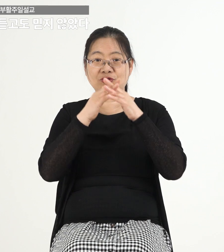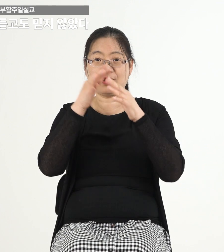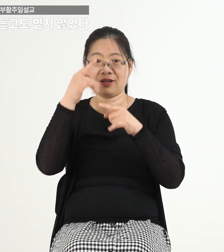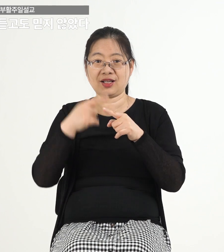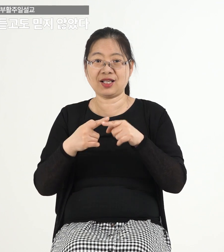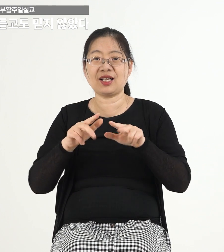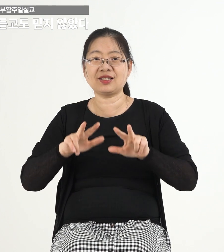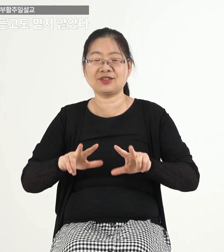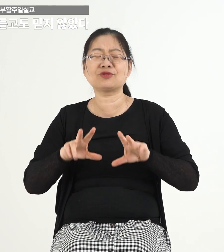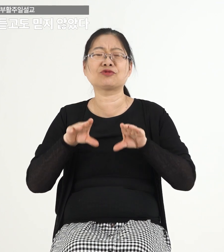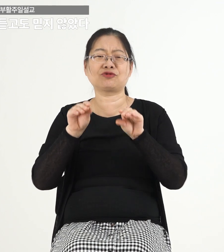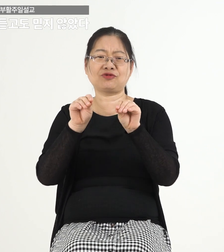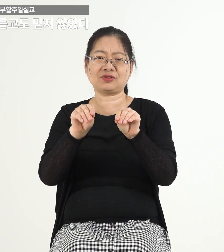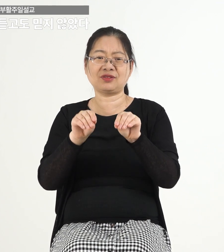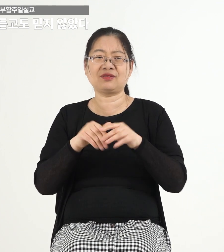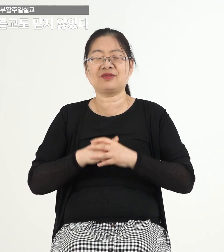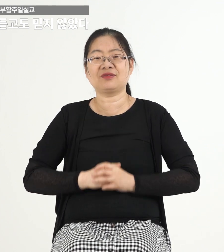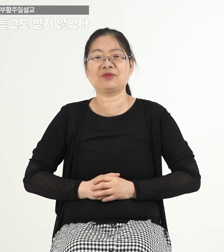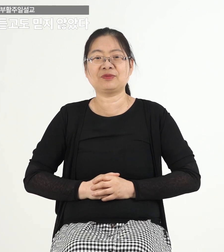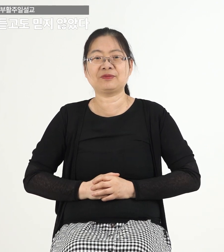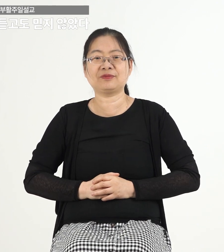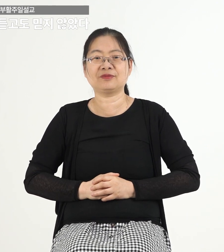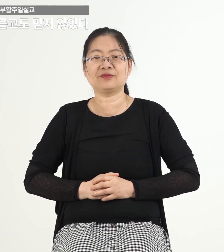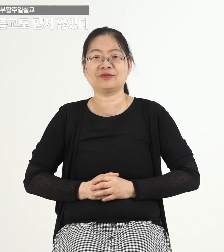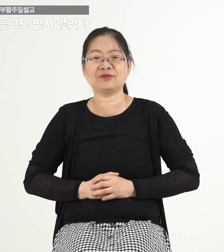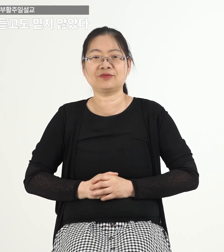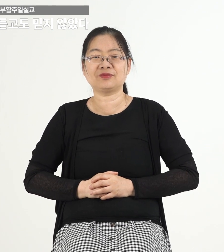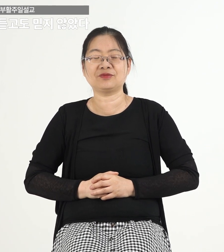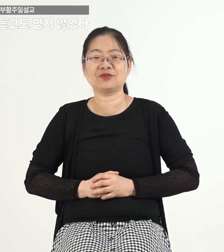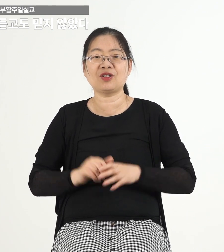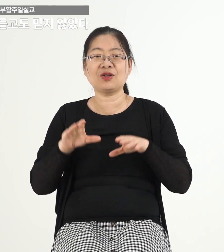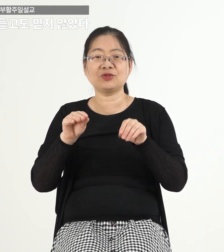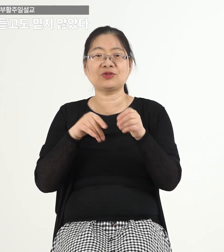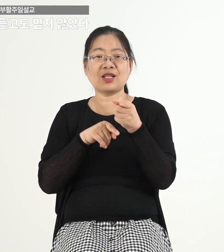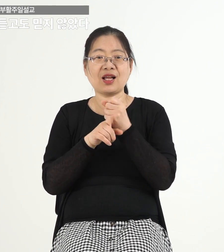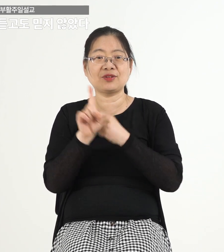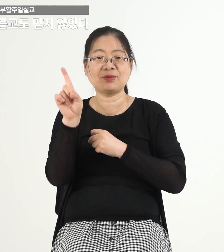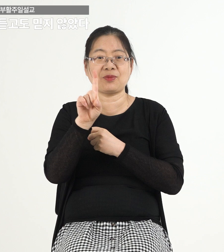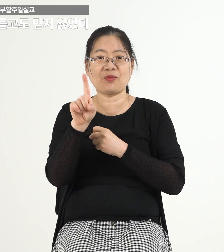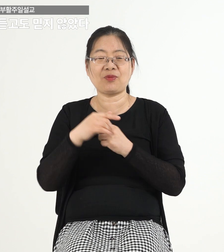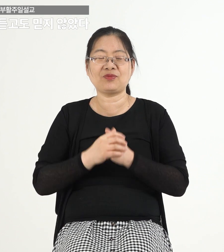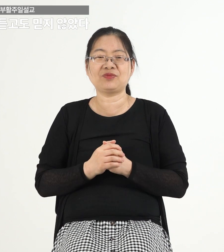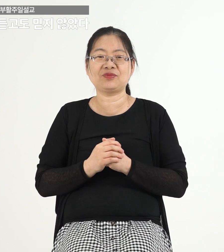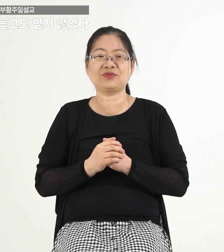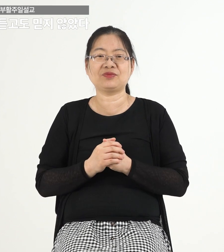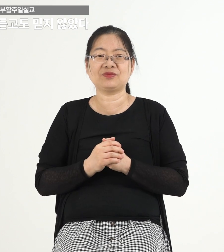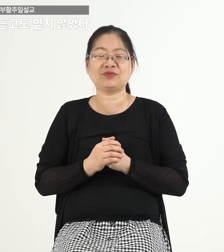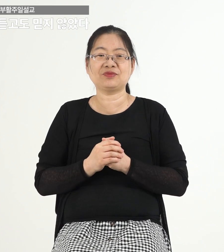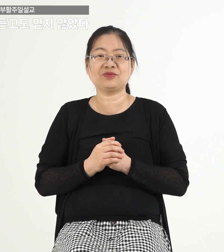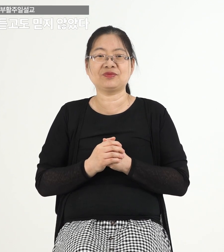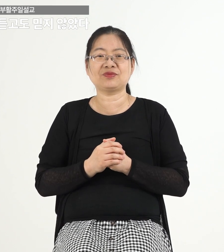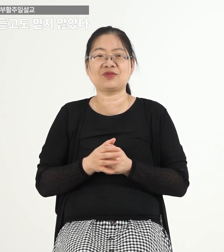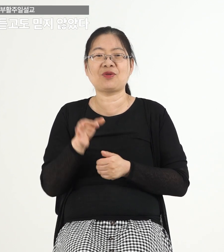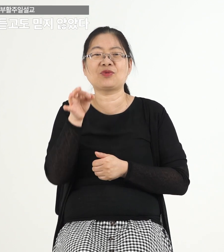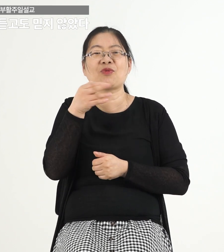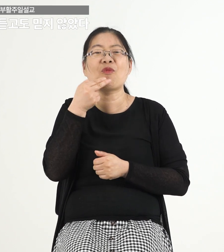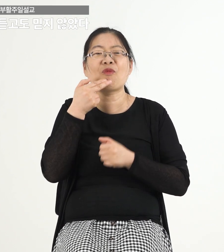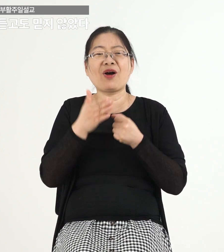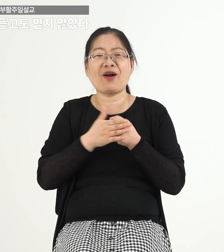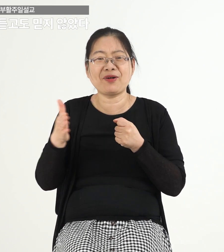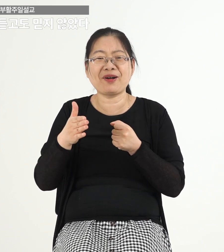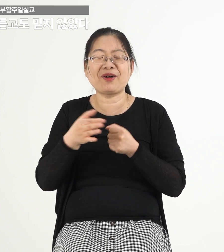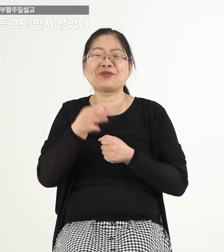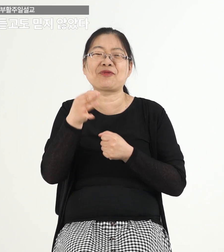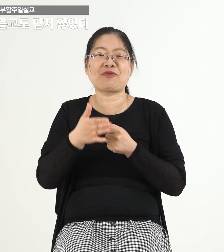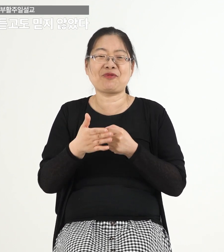하다가 지금 중단이 되어 있습니다. 왜 중단을 했을까요? 돈이 없어서.